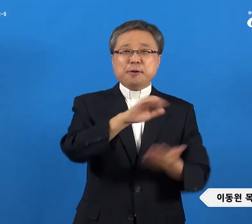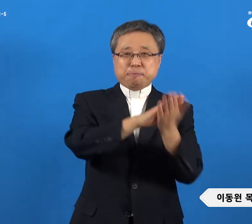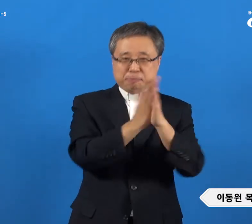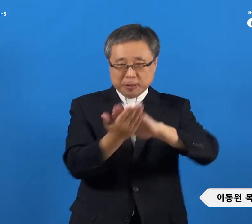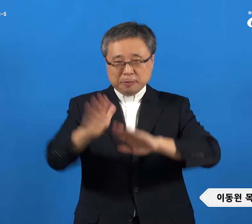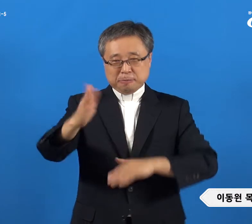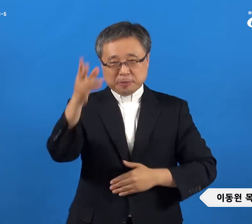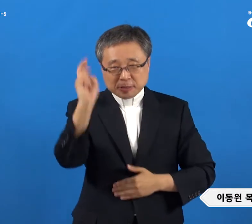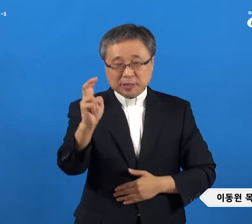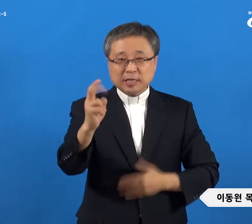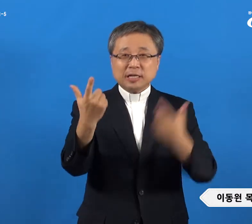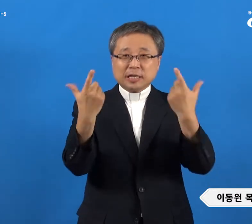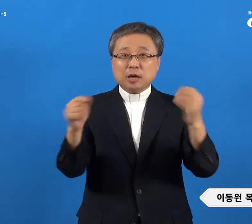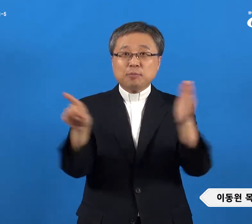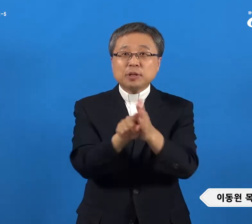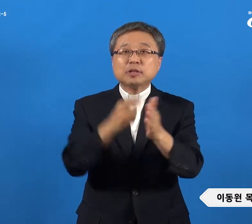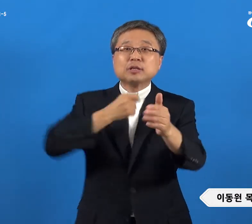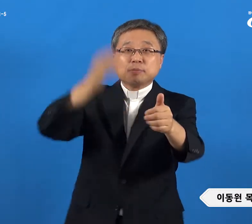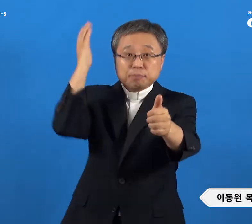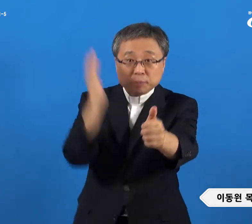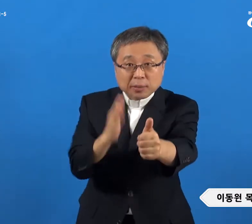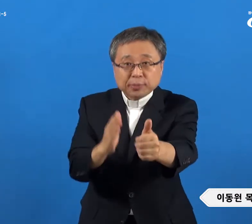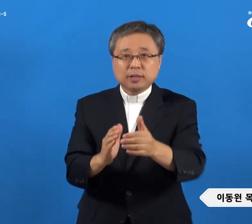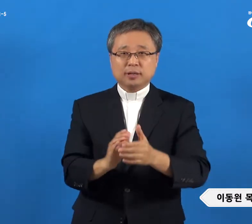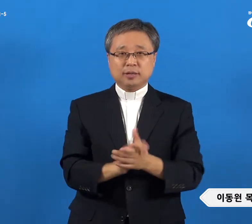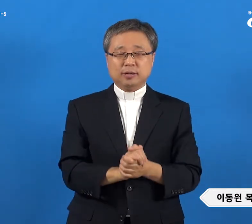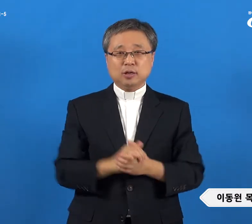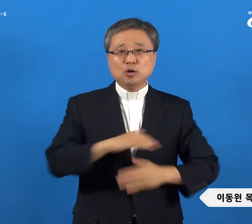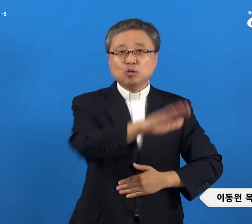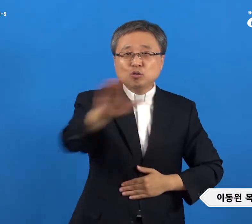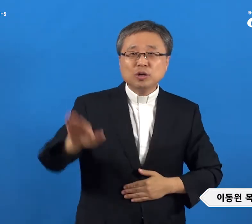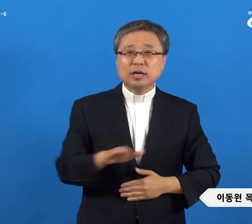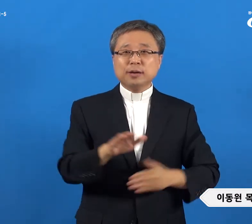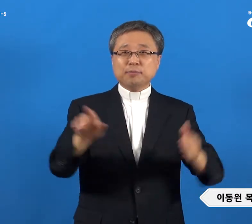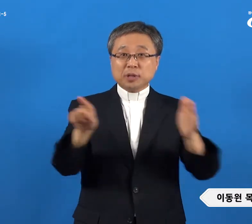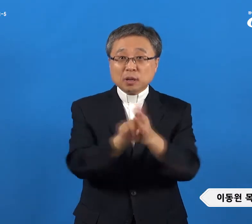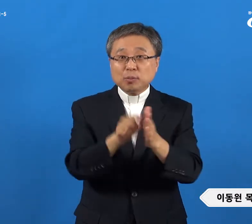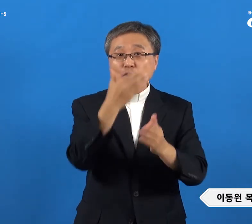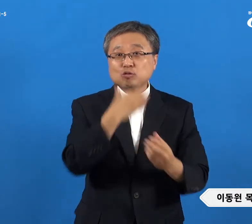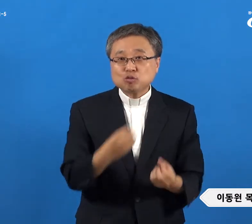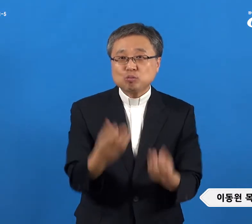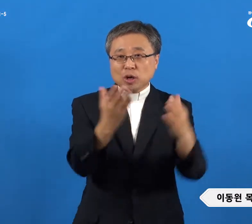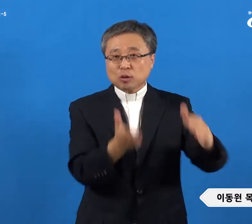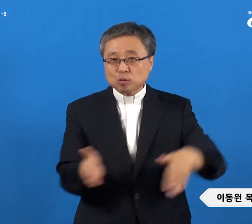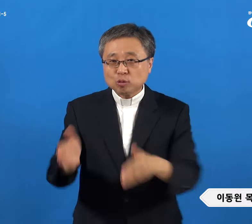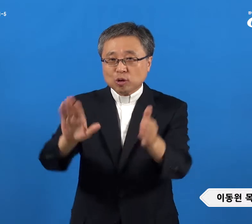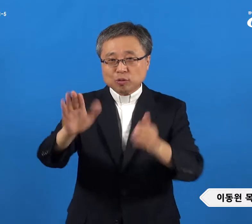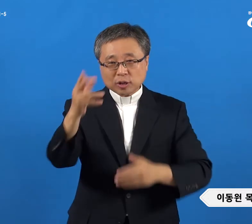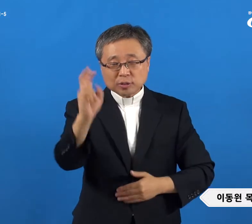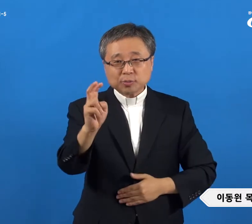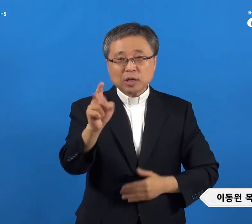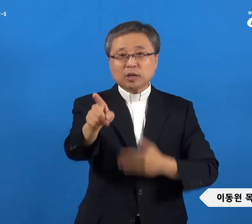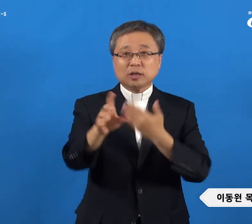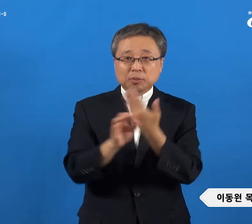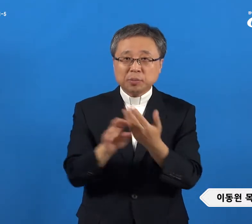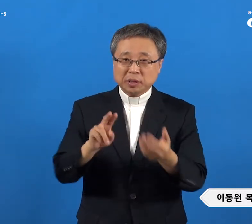변화될 것이다 라고 믿으시기 바랍니다. 우리의 믿음이 축복의 통로가 될 것입니다. 그러면 기적이 일어날